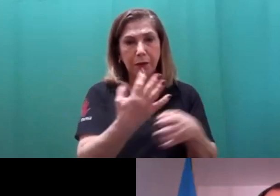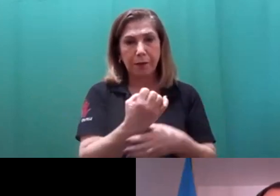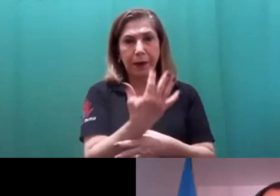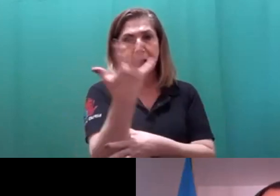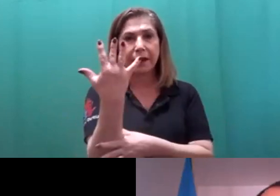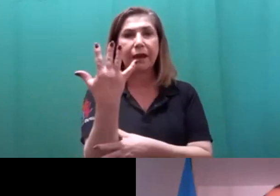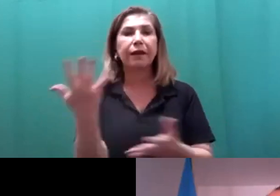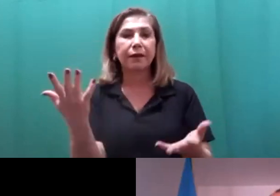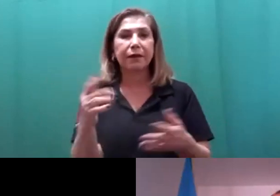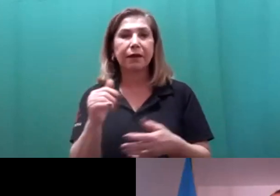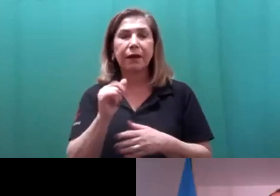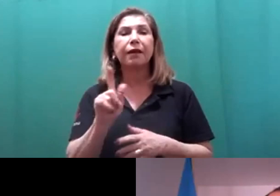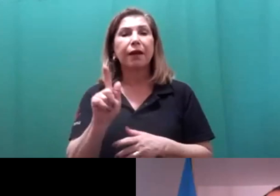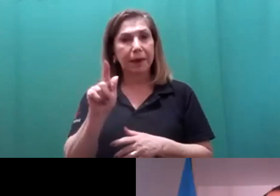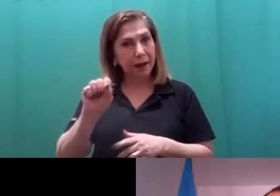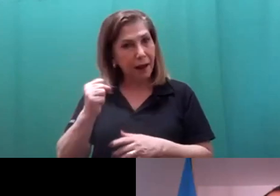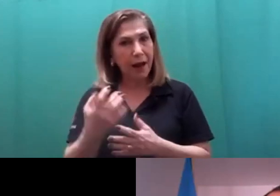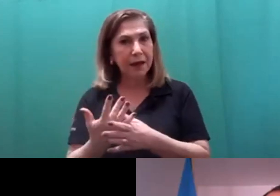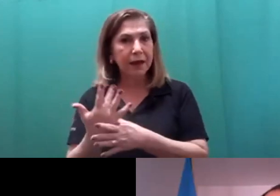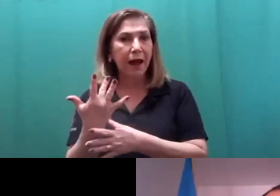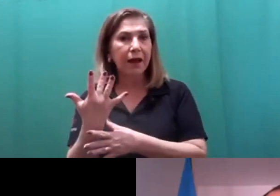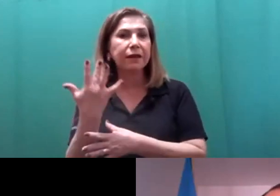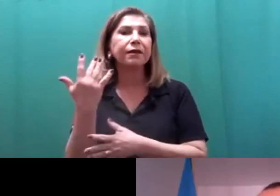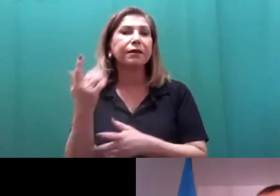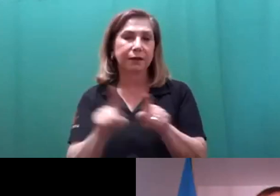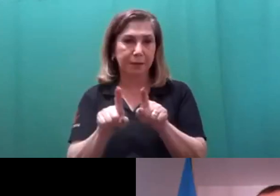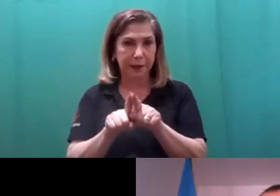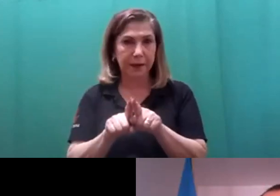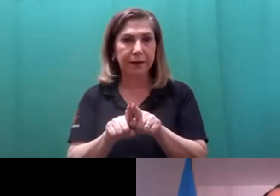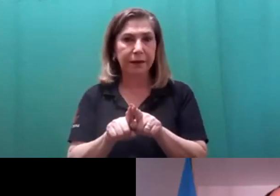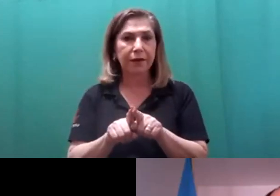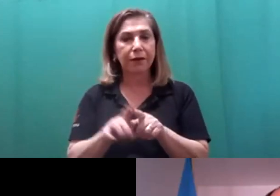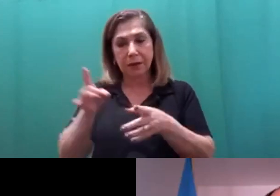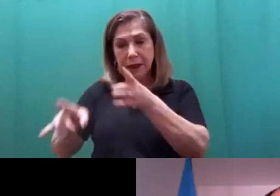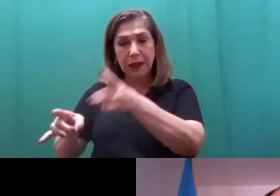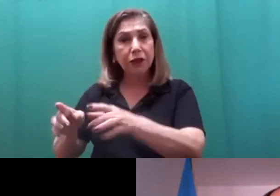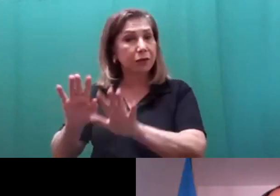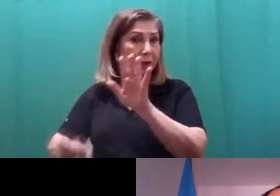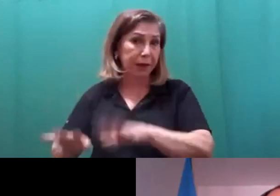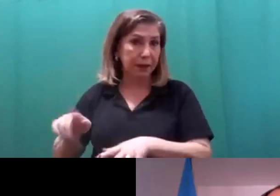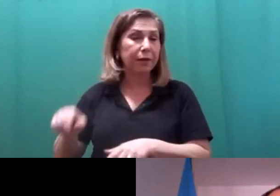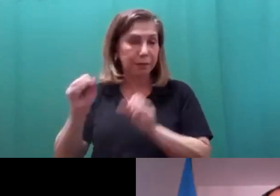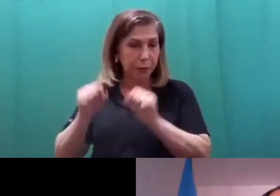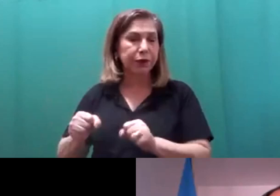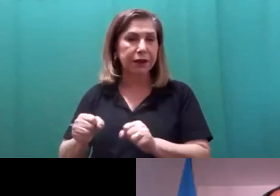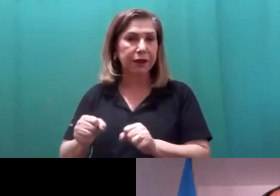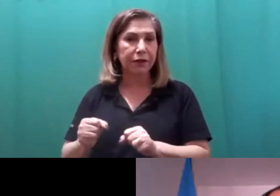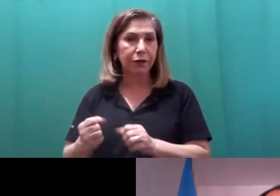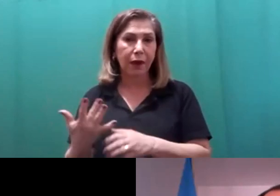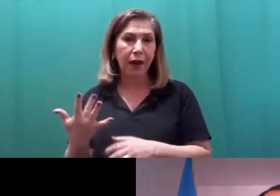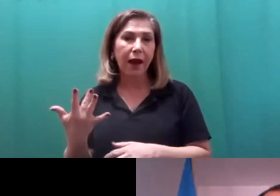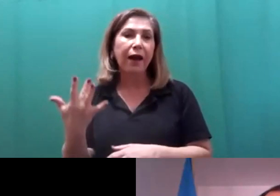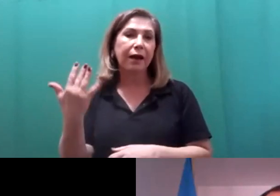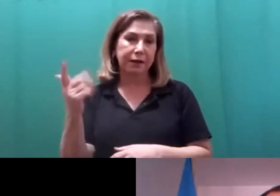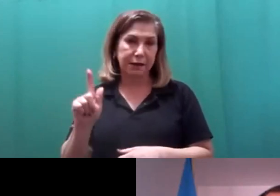geração de gás, dependendo do tipo de lixo. Sim? Mas eu acho que é uma